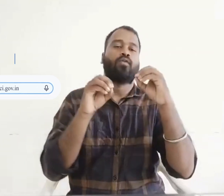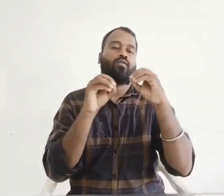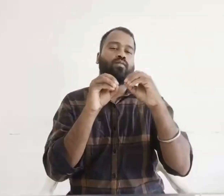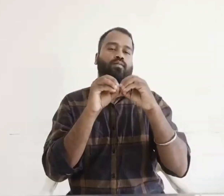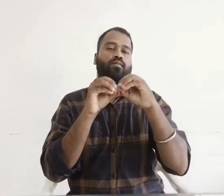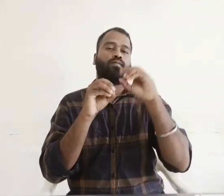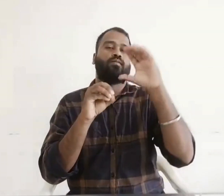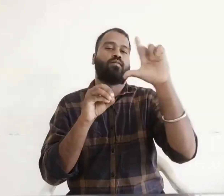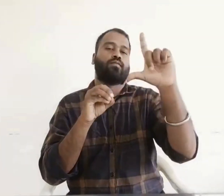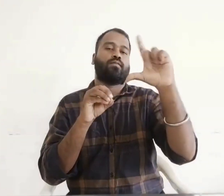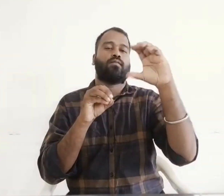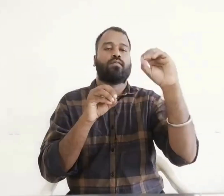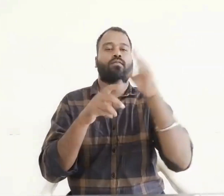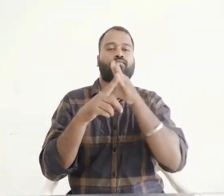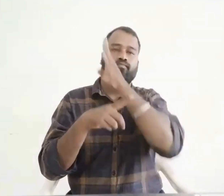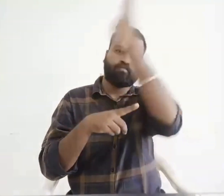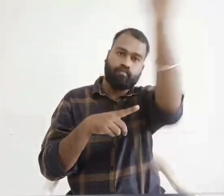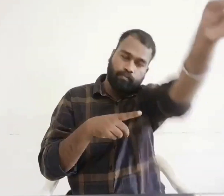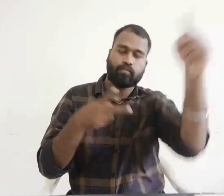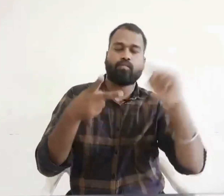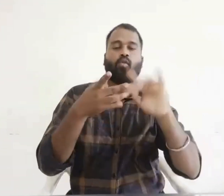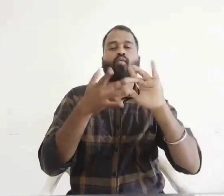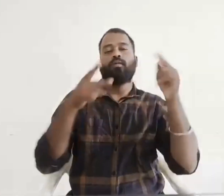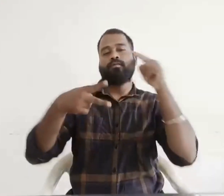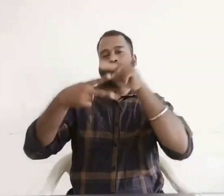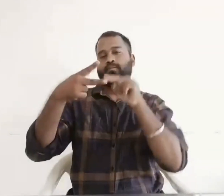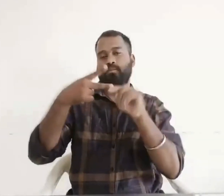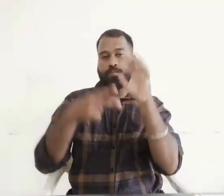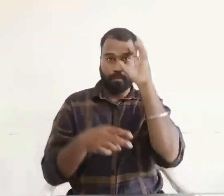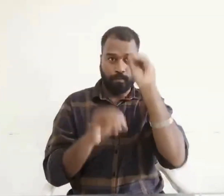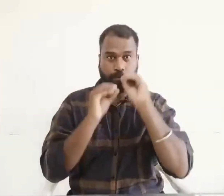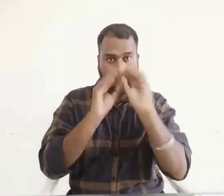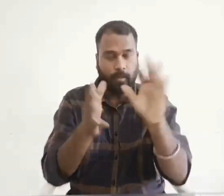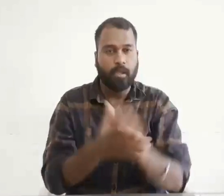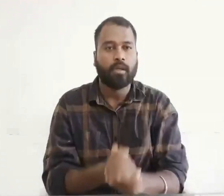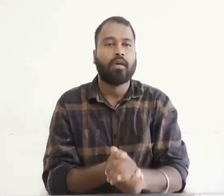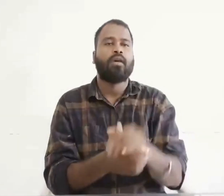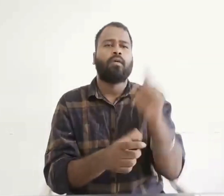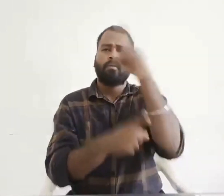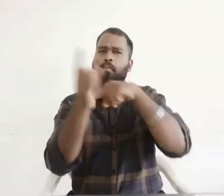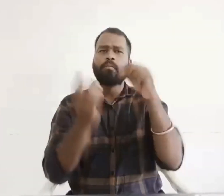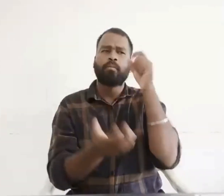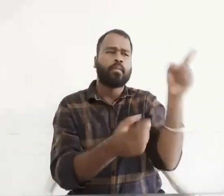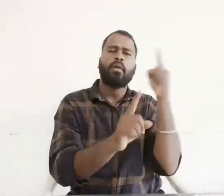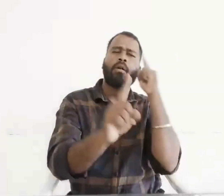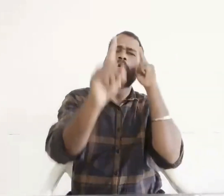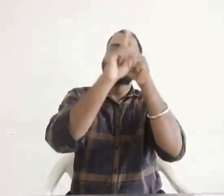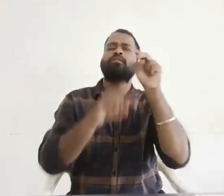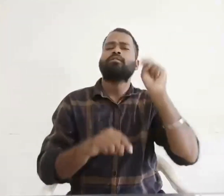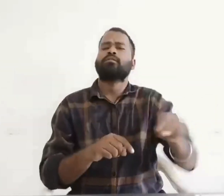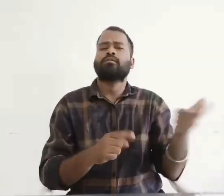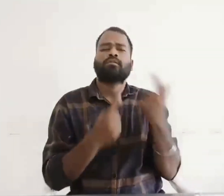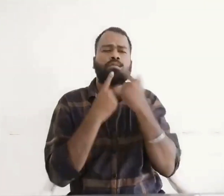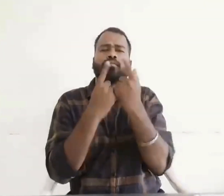ఫామ్లో అవసరమైన వివరాలను పూర్తిగా నమోదు చేసి సమర్పించండి. SIR 2026 కార్యక్రమం లక్ష్యం